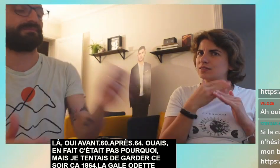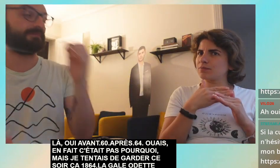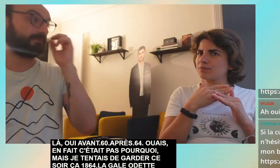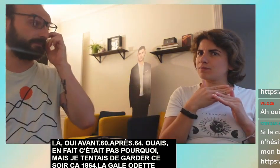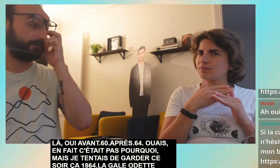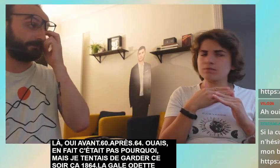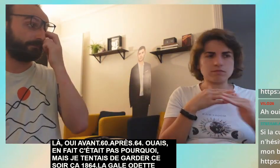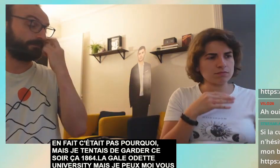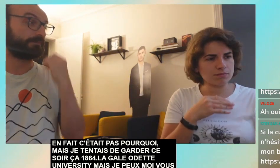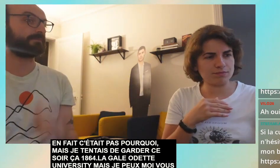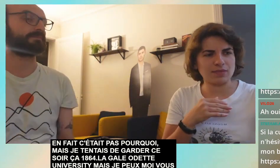t'étais